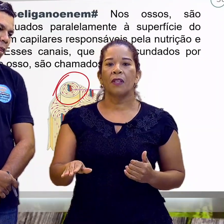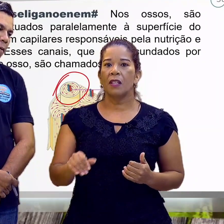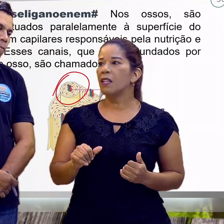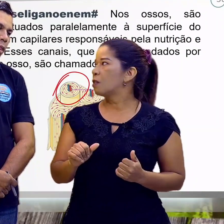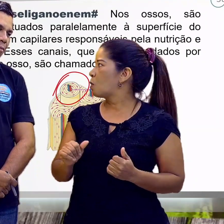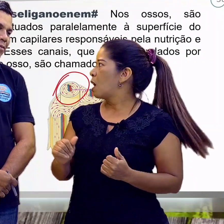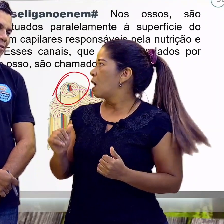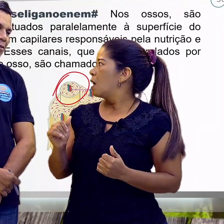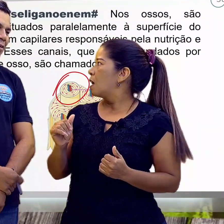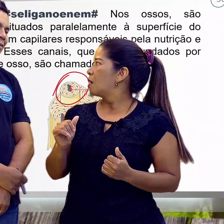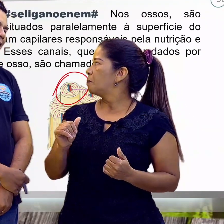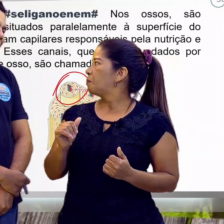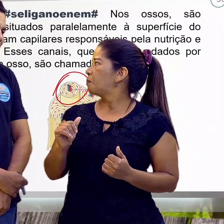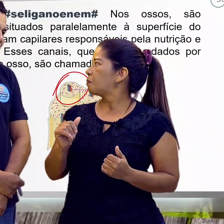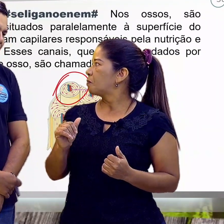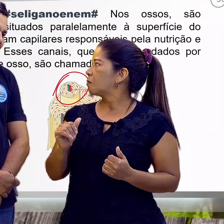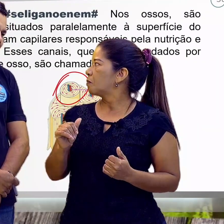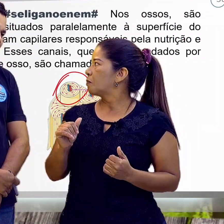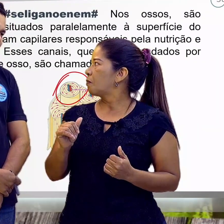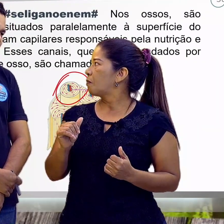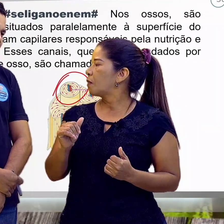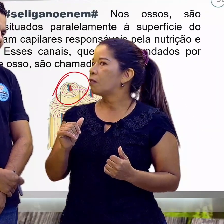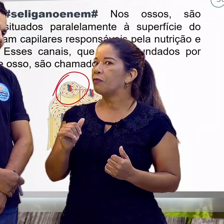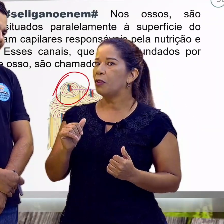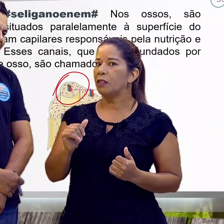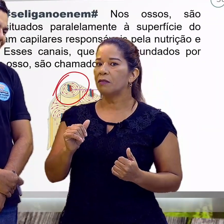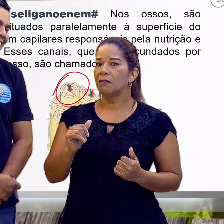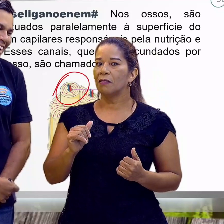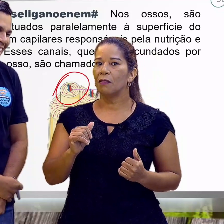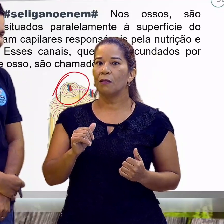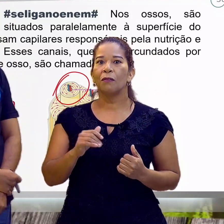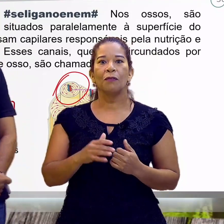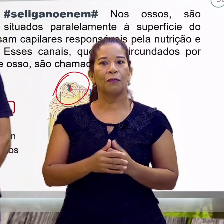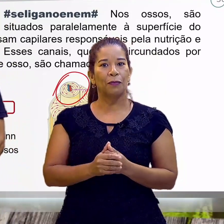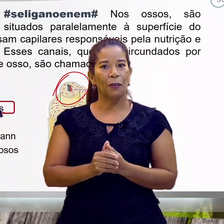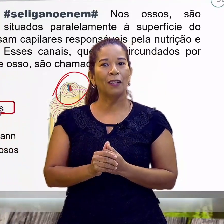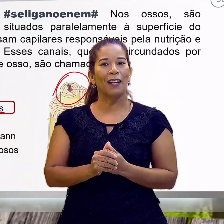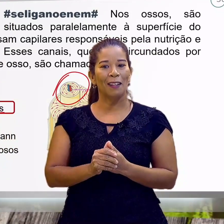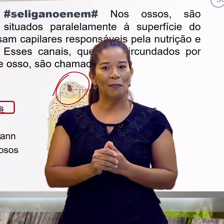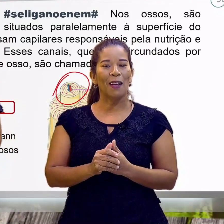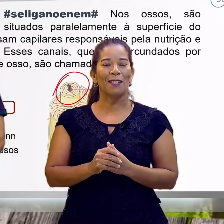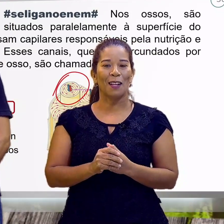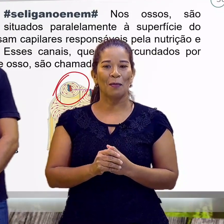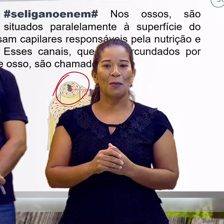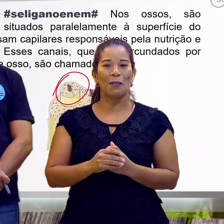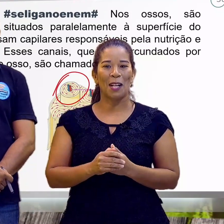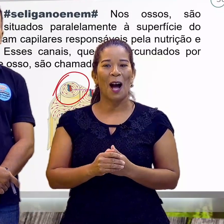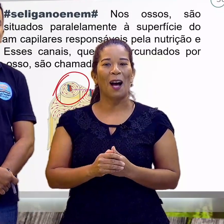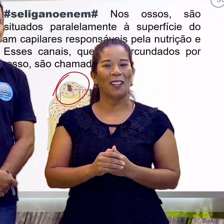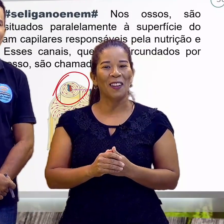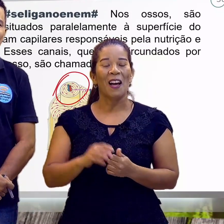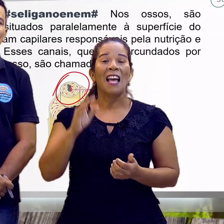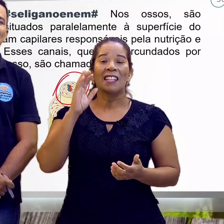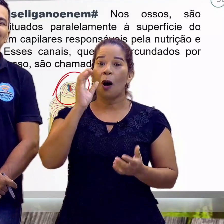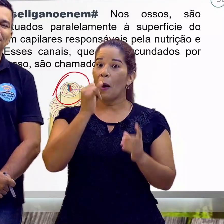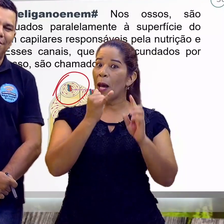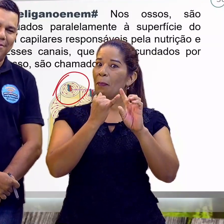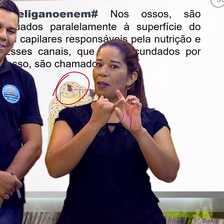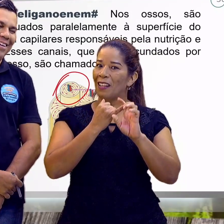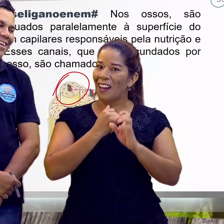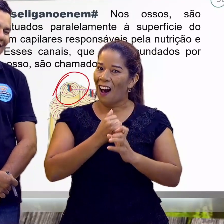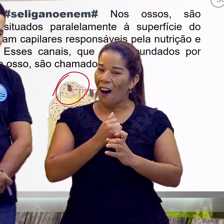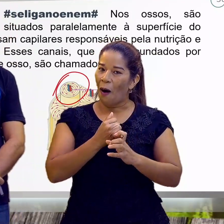Né? Isso. Você falou cartilaginoso. Foi? Foi, né? Exatamente. Obrigada. Né? Conjuntivo.